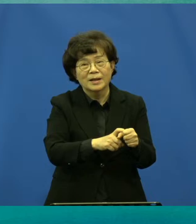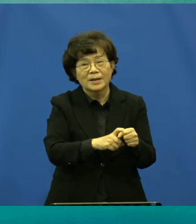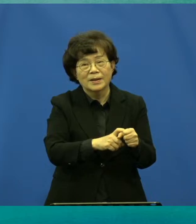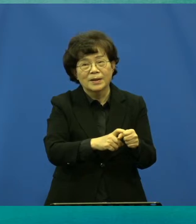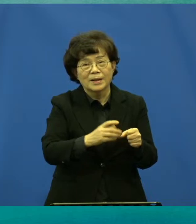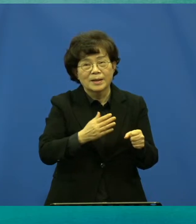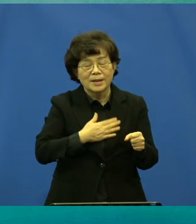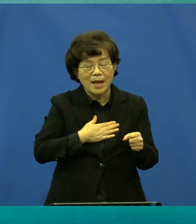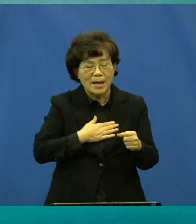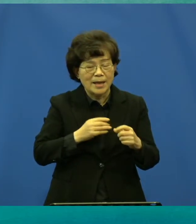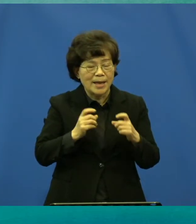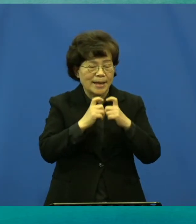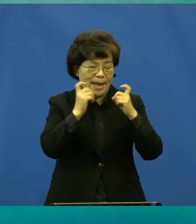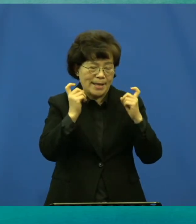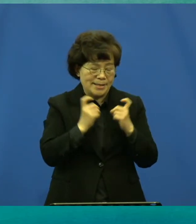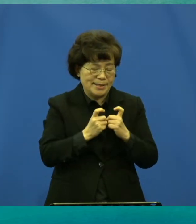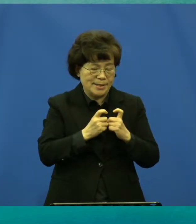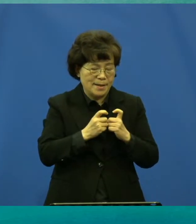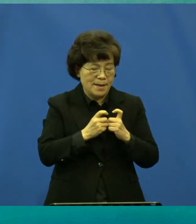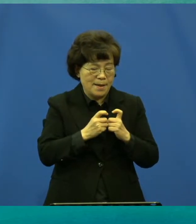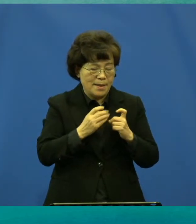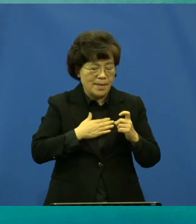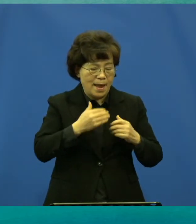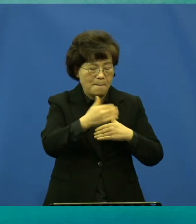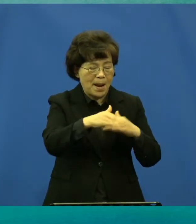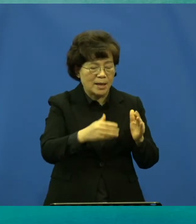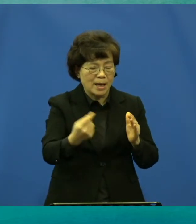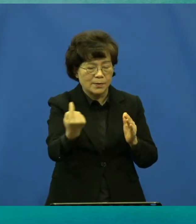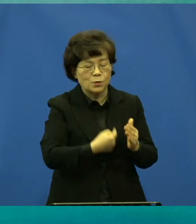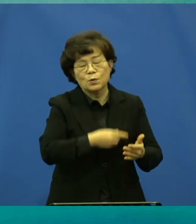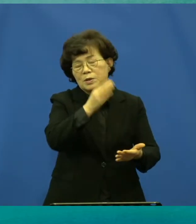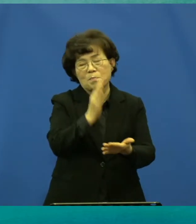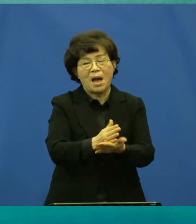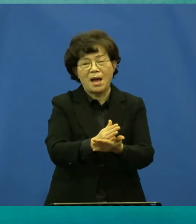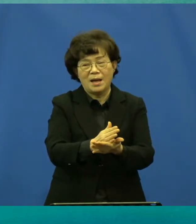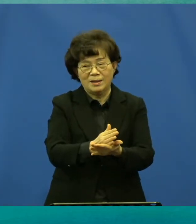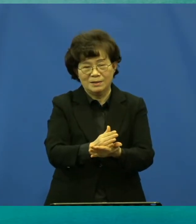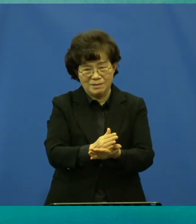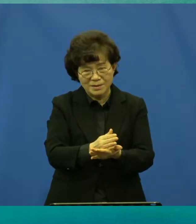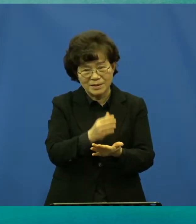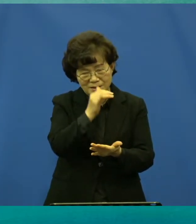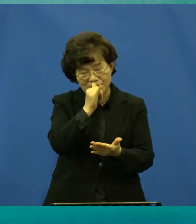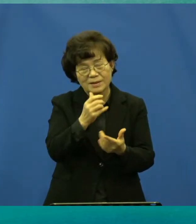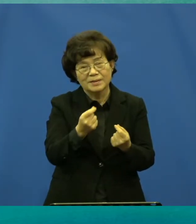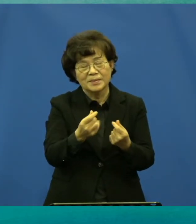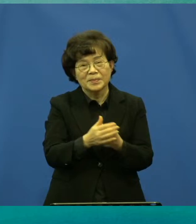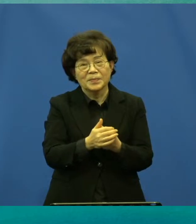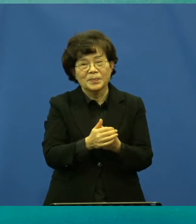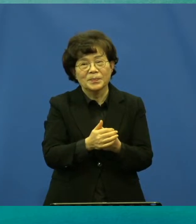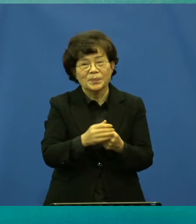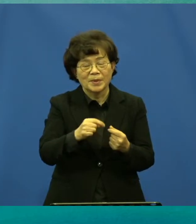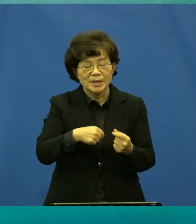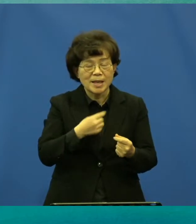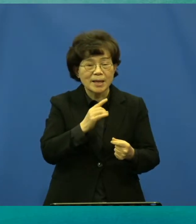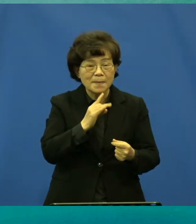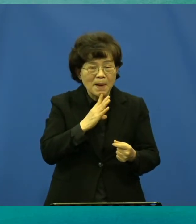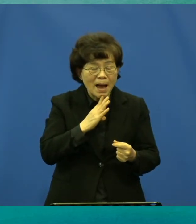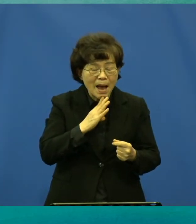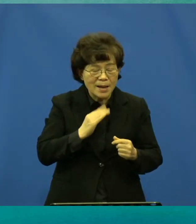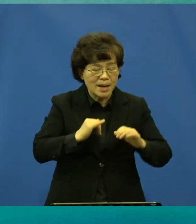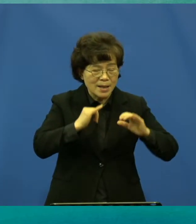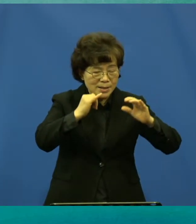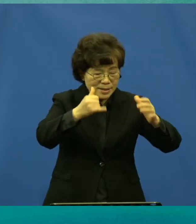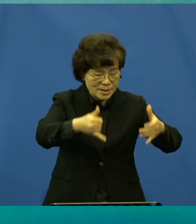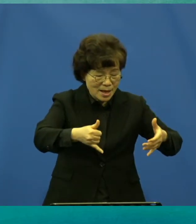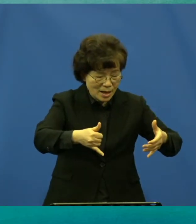나의 사적 공간을 침해하지 말라는 신호를 보내는 거죠. 이 자기만의 세계를 고집할수록